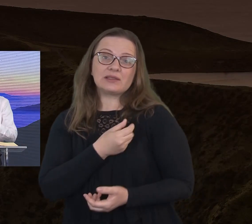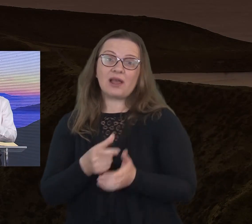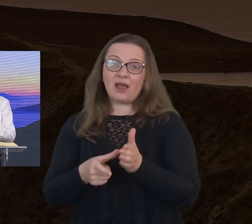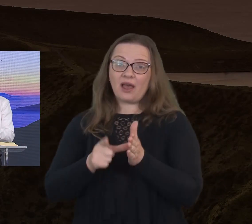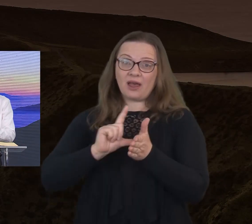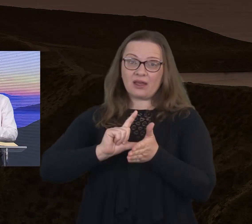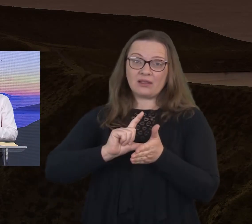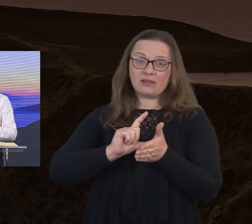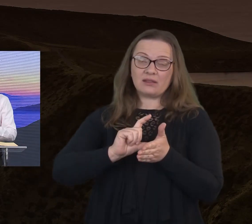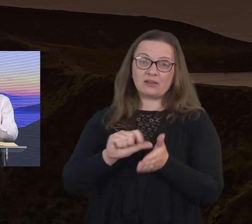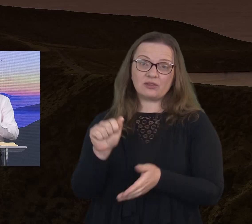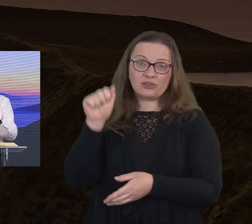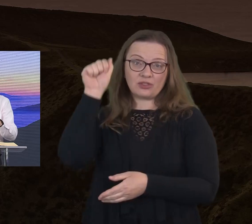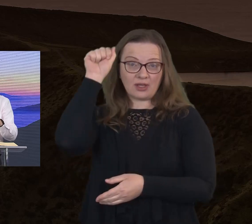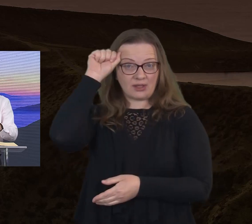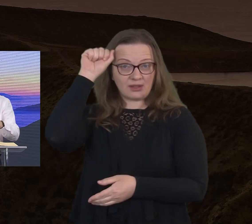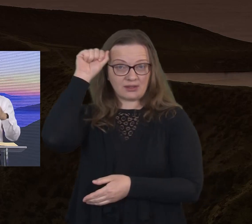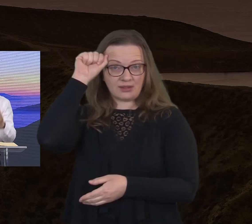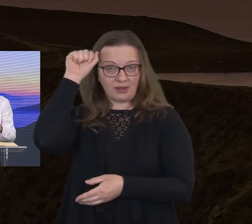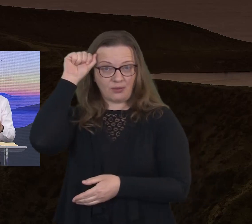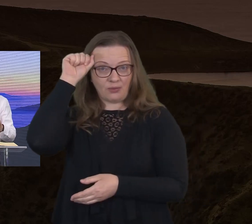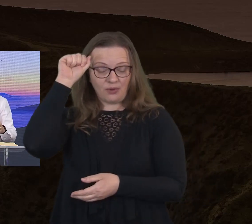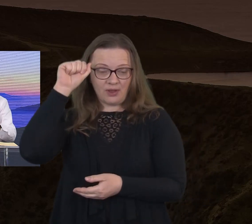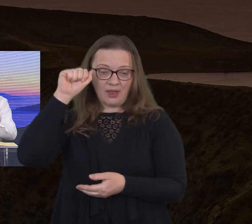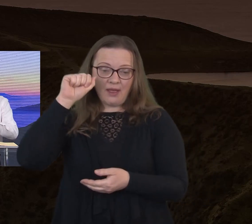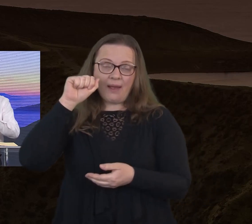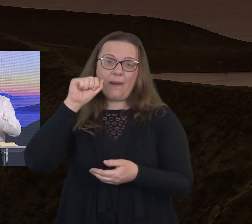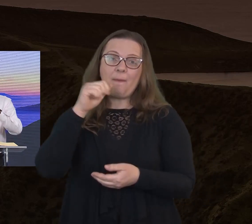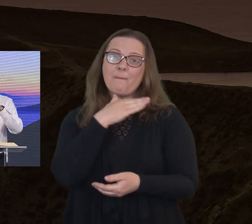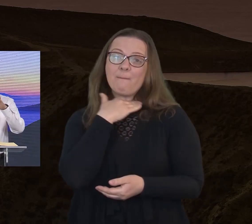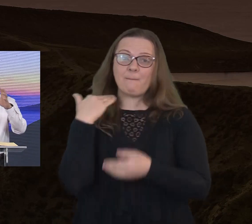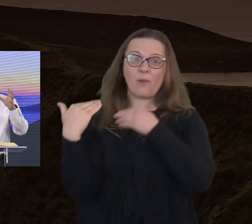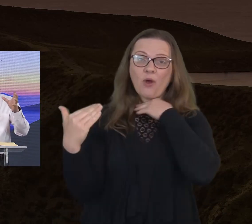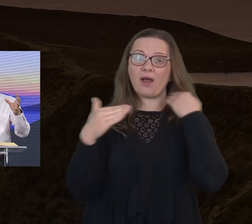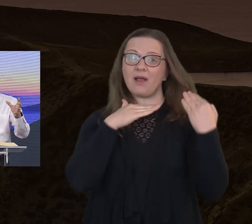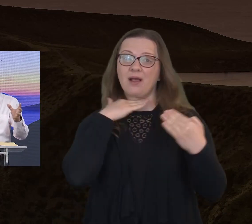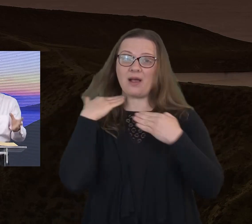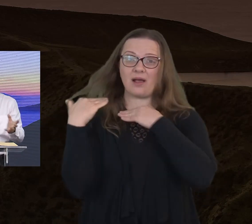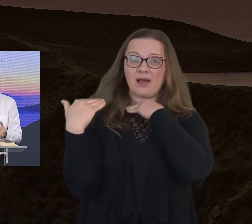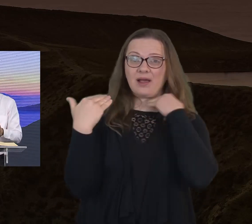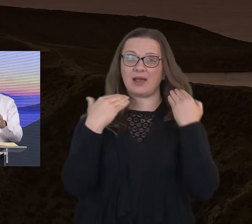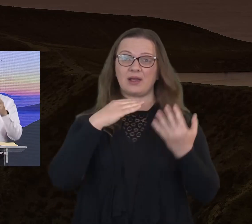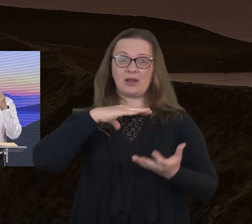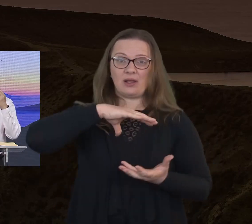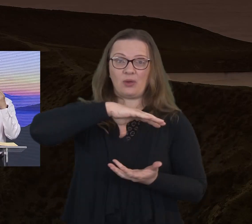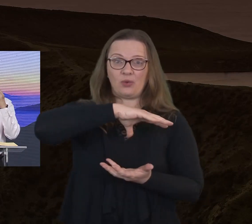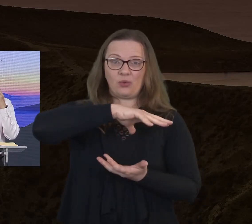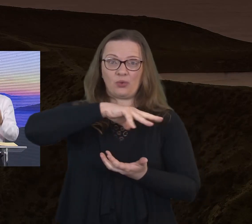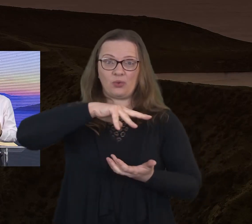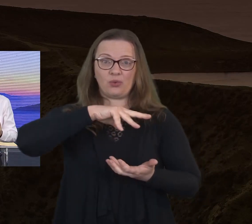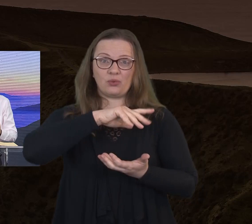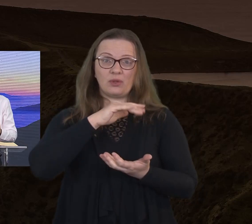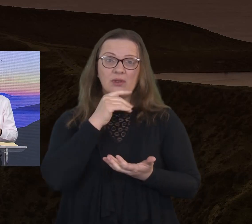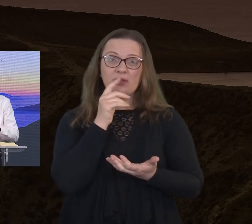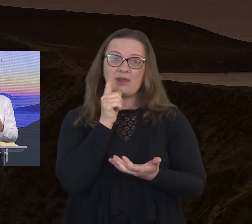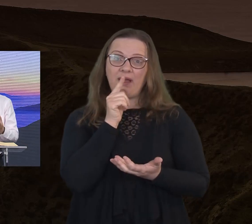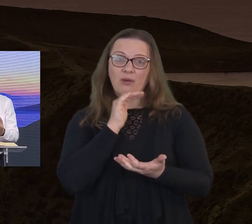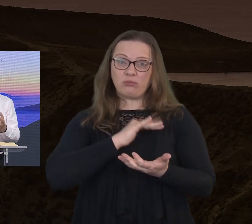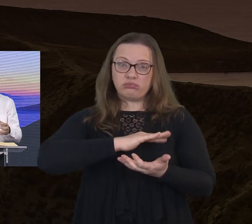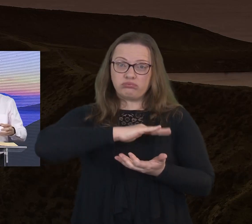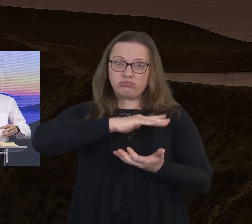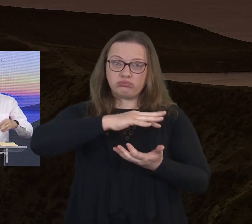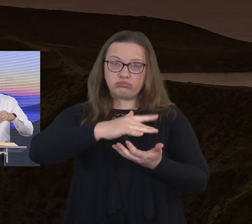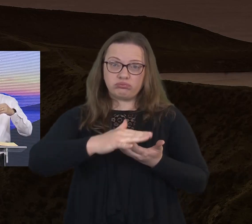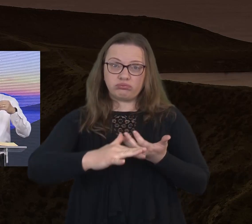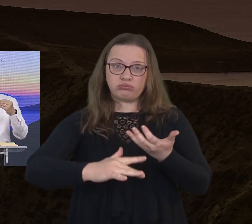de espírito, não como nós, que fomos criados pelo sopro de Deus. Eles eram seres que tinham corpo e espírito, seus corpos morreram no